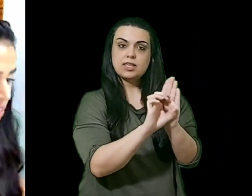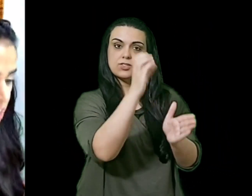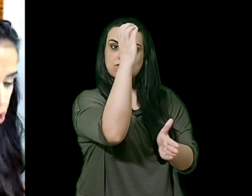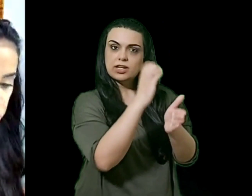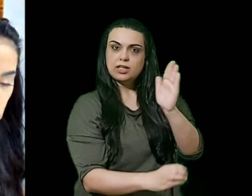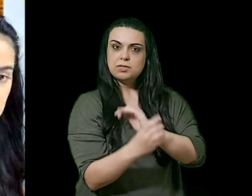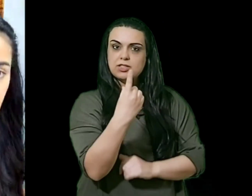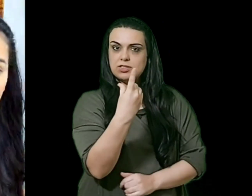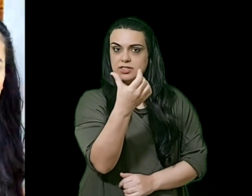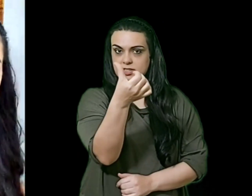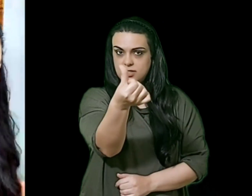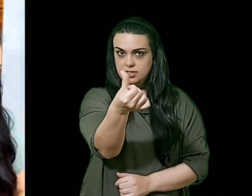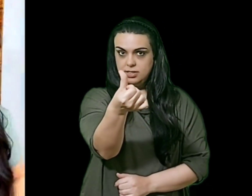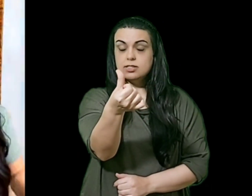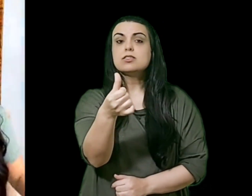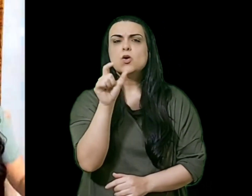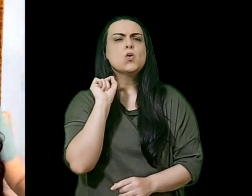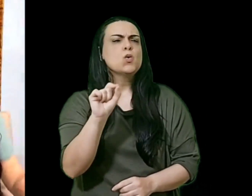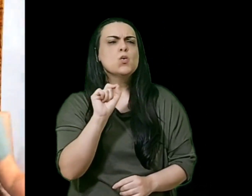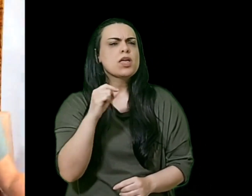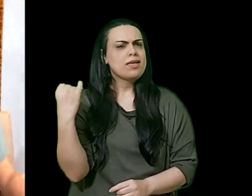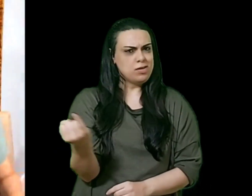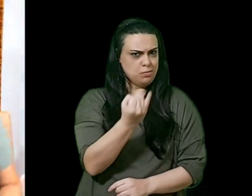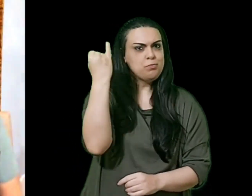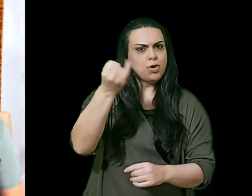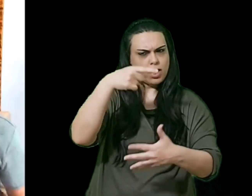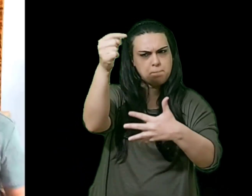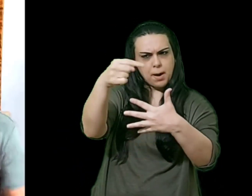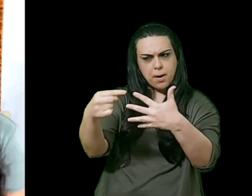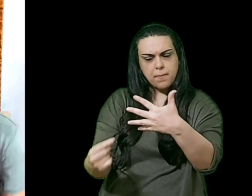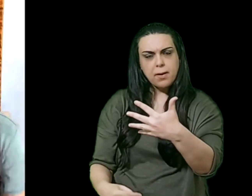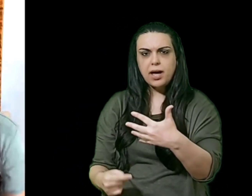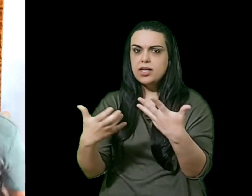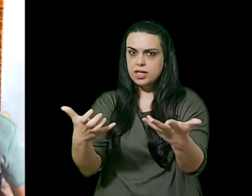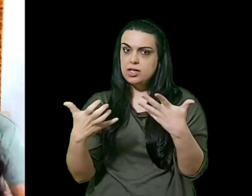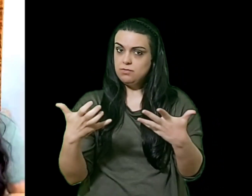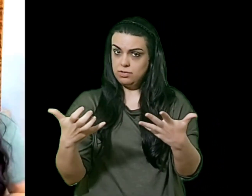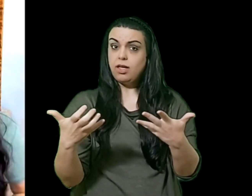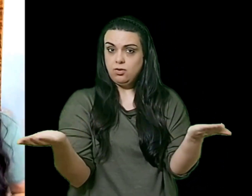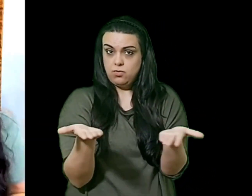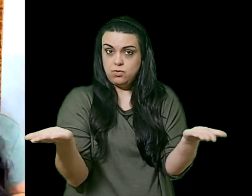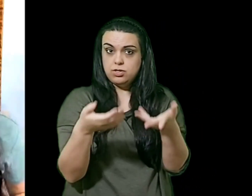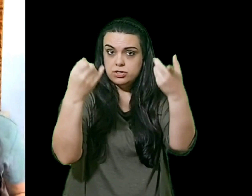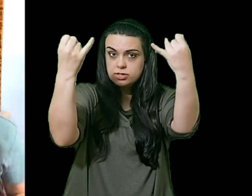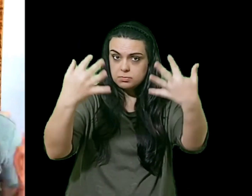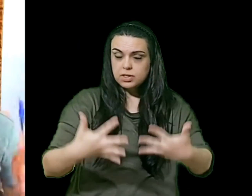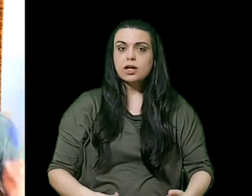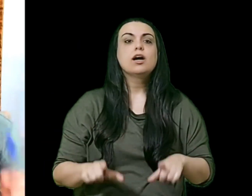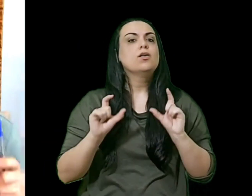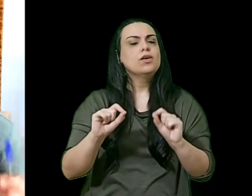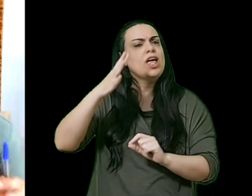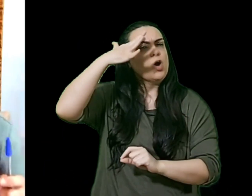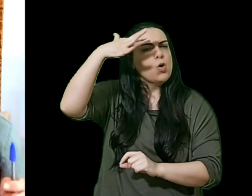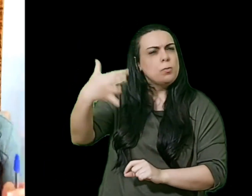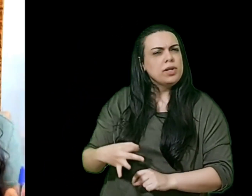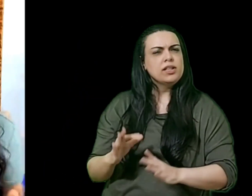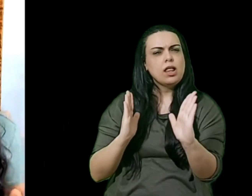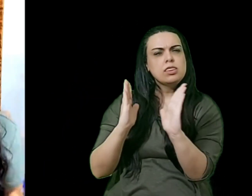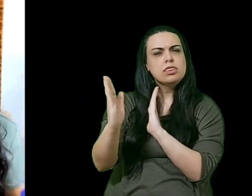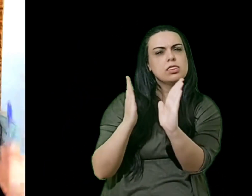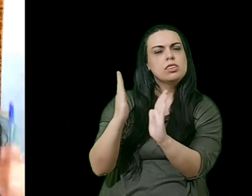16, 3 pontos importantes que eu quero abordar com vocês. Vamos lá, compreendendo o tempo da